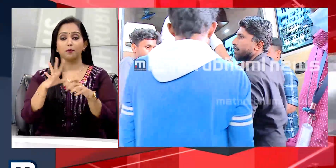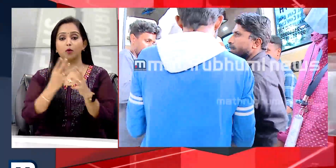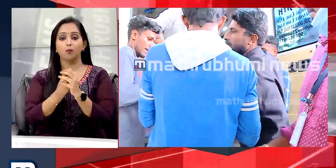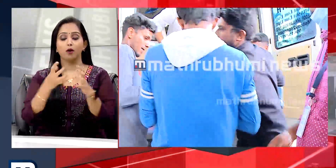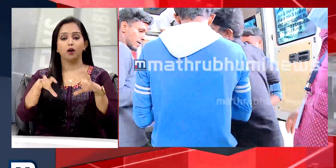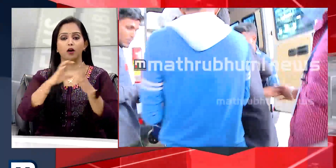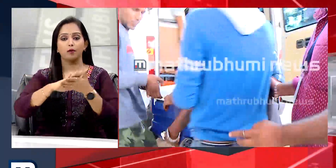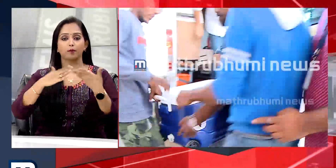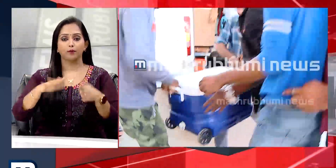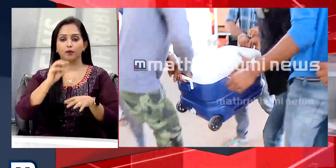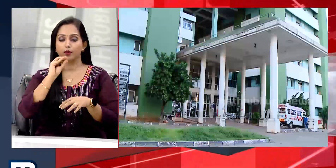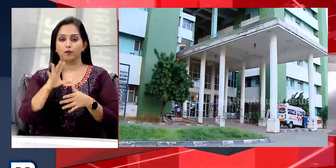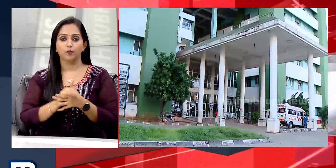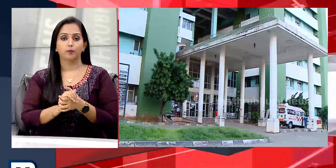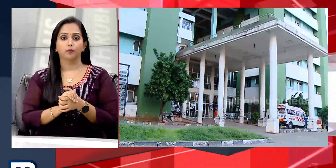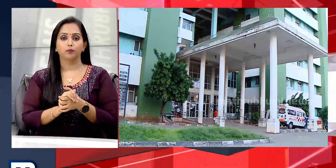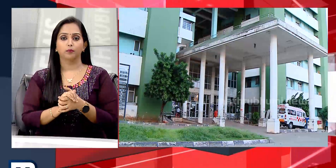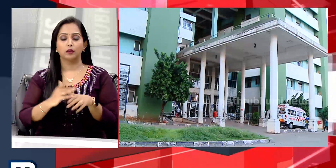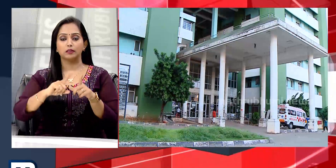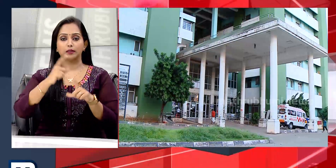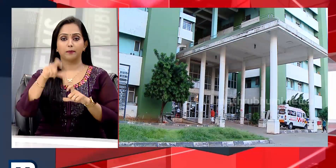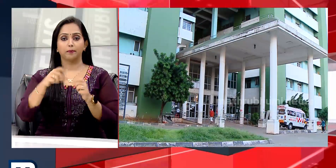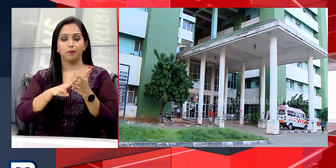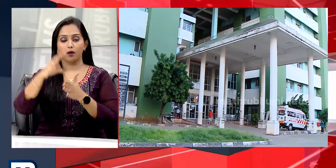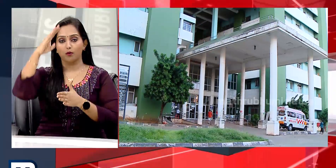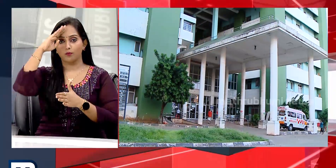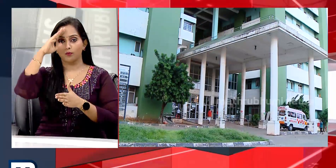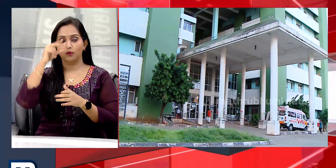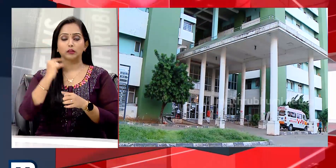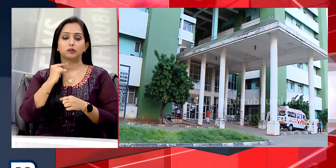അവസാനിപ്പിക്കാനും ശുപാർശയുണ്ട്. ജിതിൻ ചന്ദ്രൻ, മാതൃഭൂമി ന്യൂസ്, തിരുവനന്തപുരം.